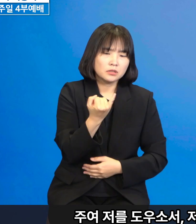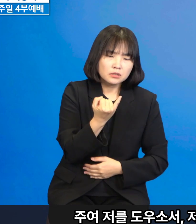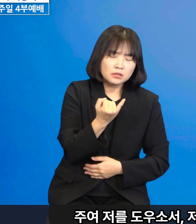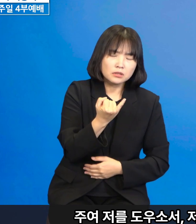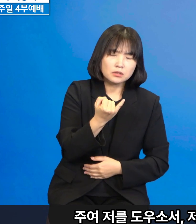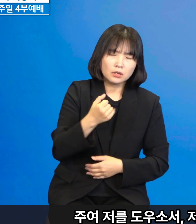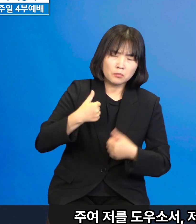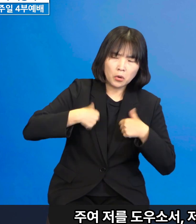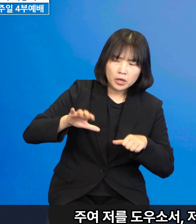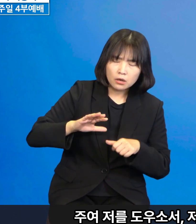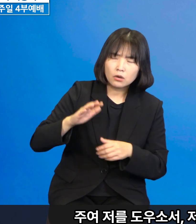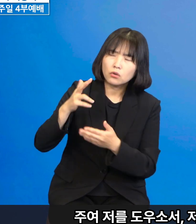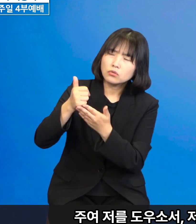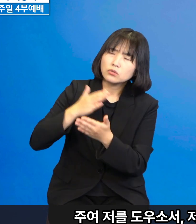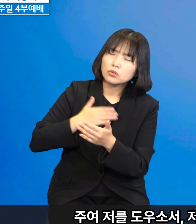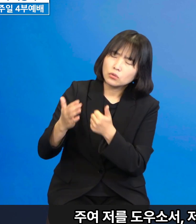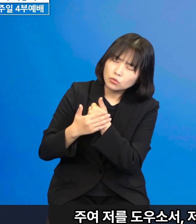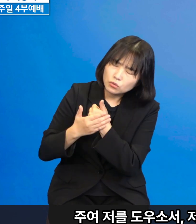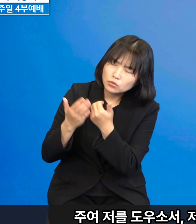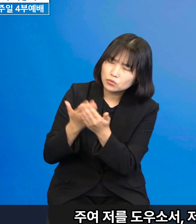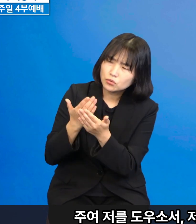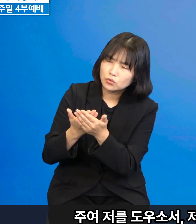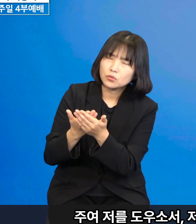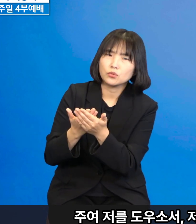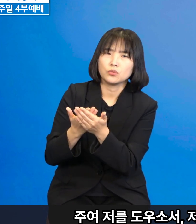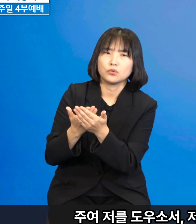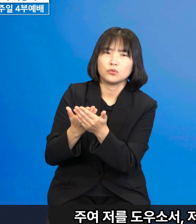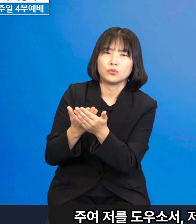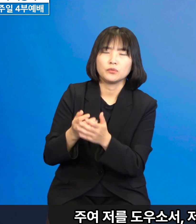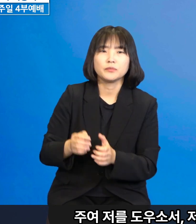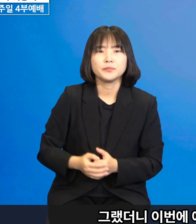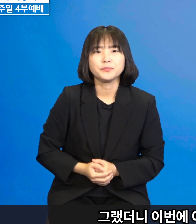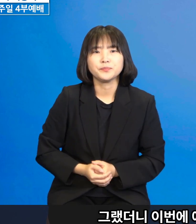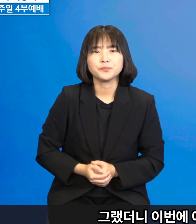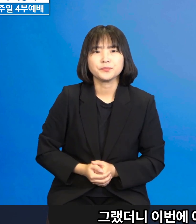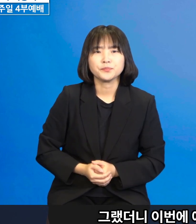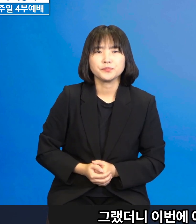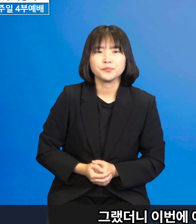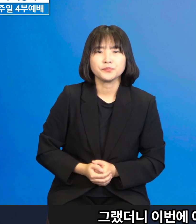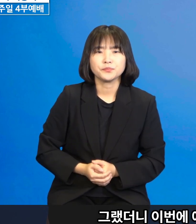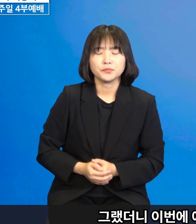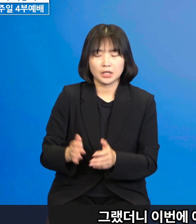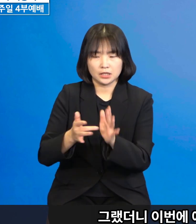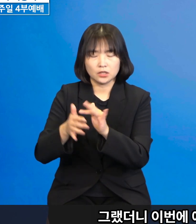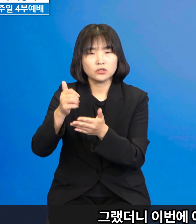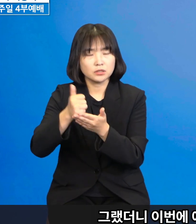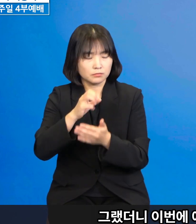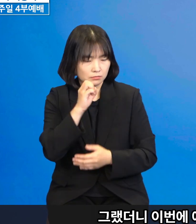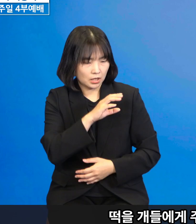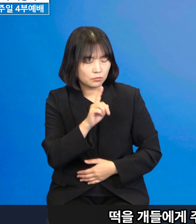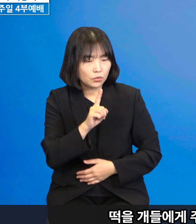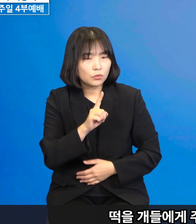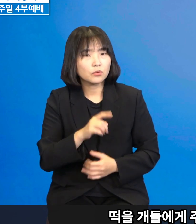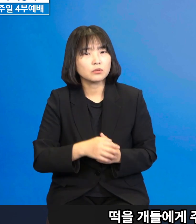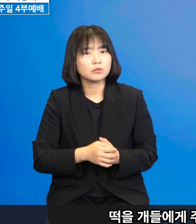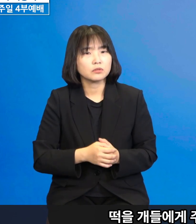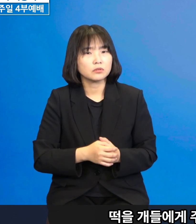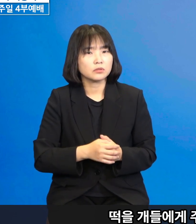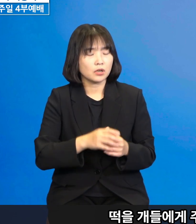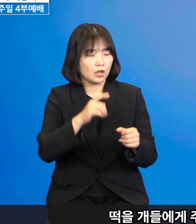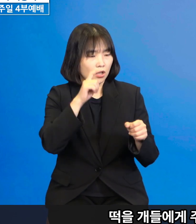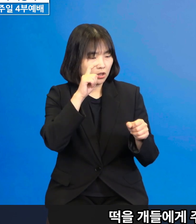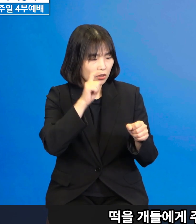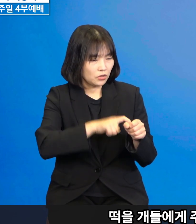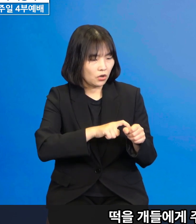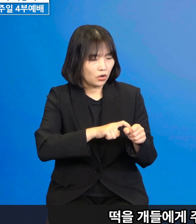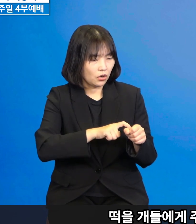않고, 주여 저를 도와주소서, 저를 도우소서 얘기를 합니다. 그랬더니 이번에 예수님이 이러는 거예요. 떡을 개들에게 주는